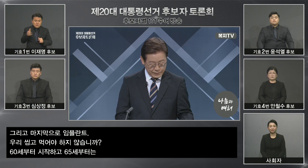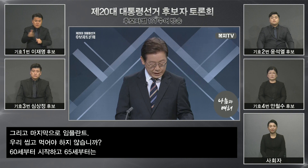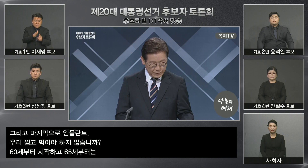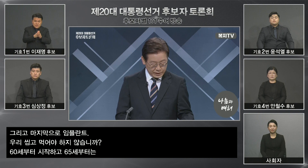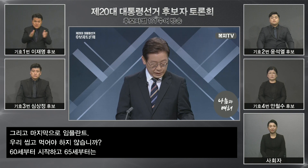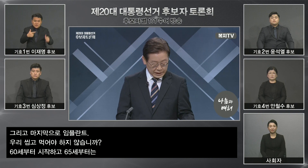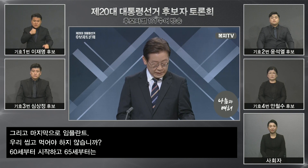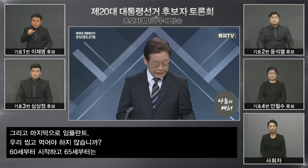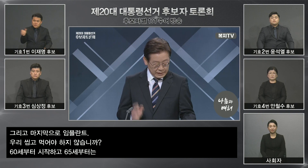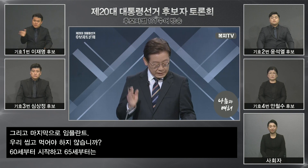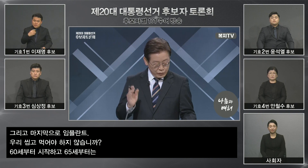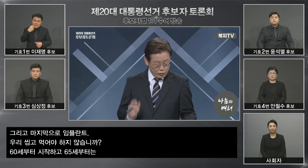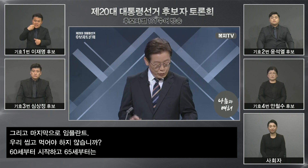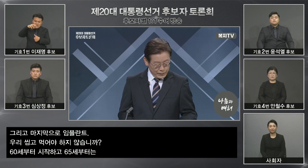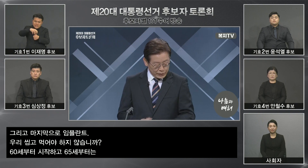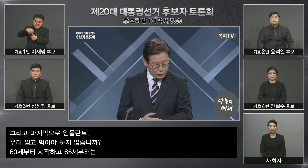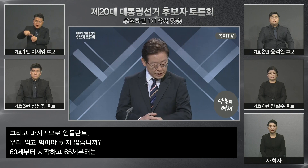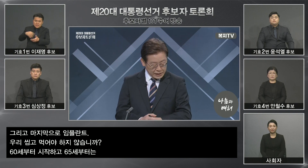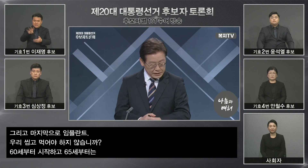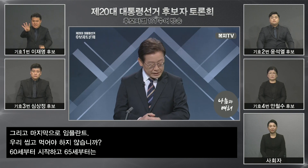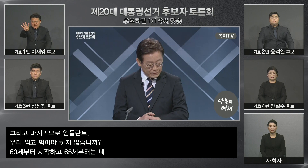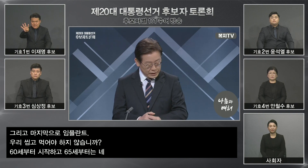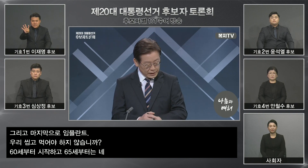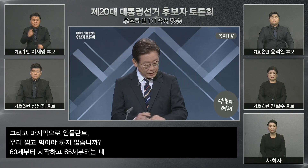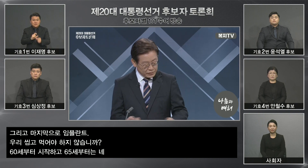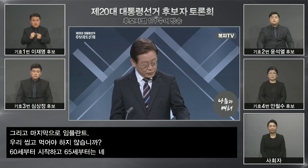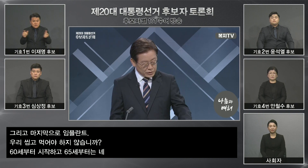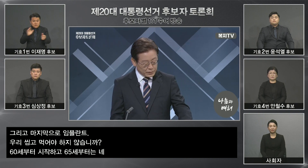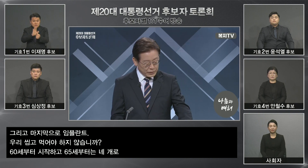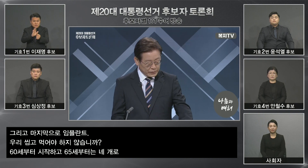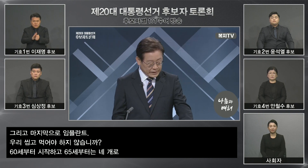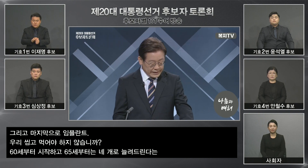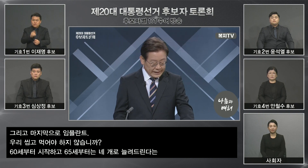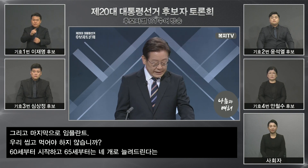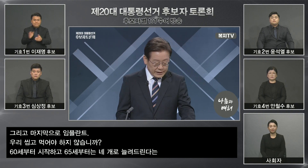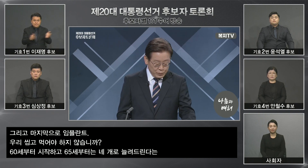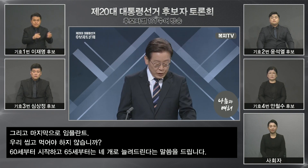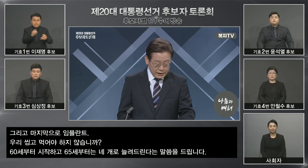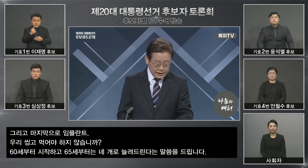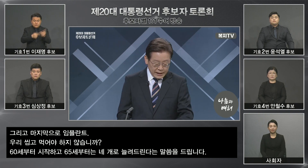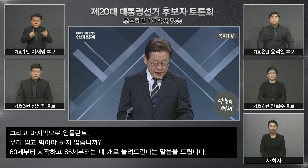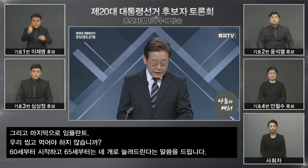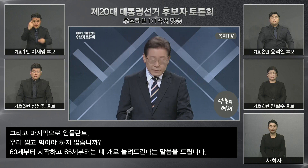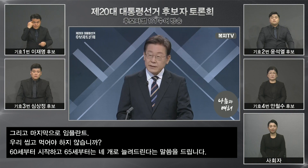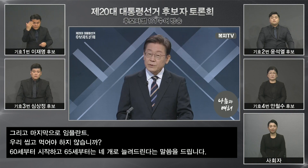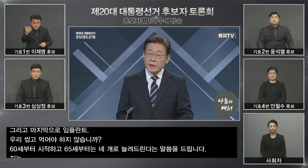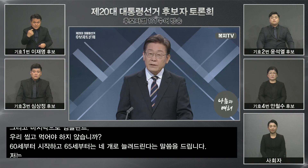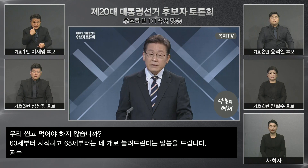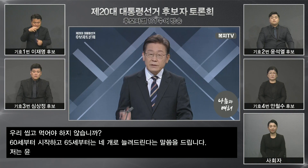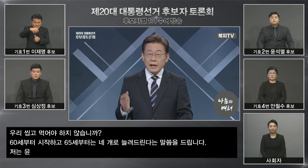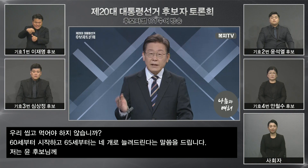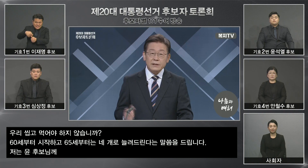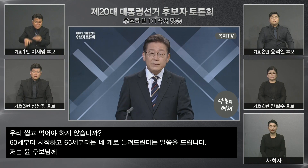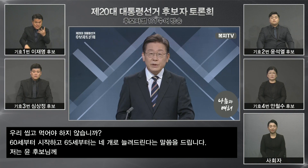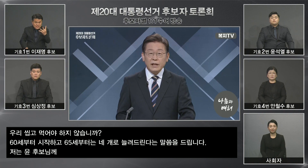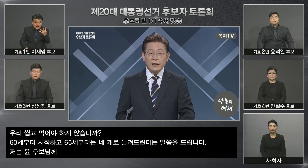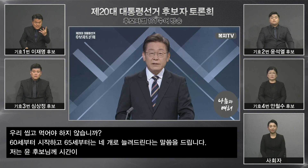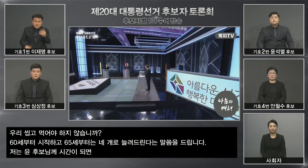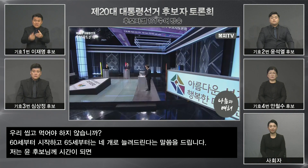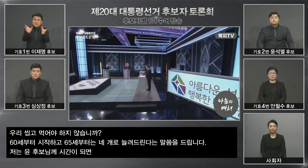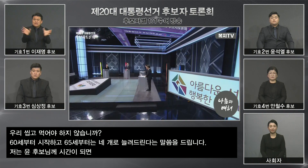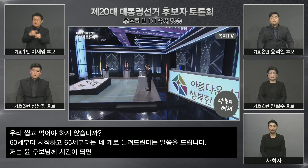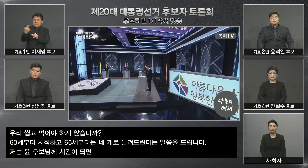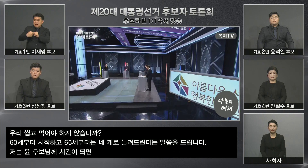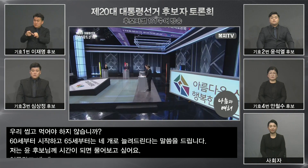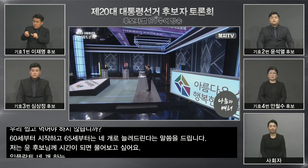늘려드린다 이 말씀드립니다. 제가 윤 후보님한테 혹시 시간이 되시면 이거 하나 여쭤보고 싶어요. 임플란트 4개 하는 거 막 그 당에서 비난하는